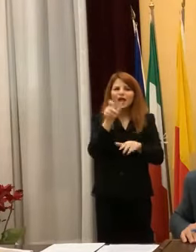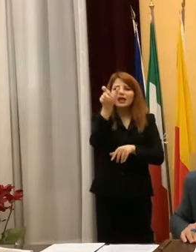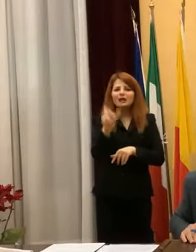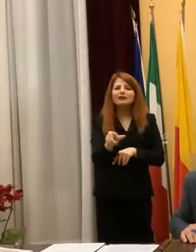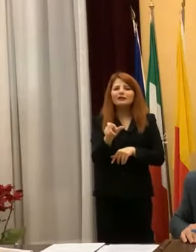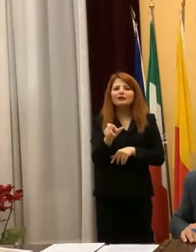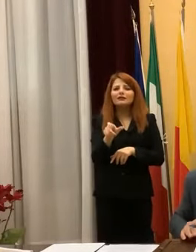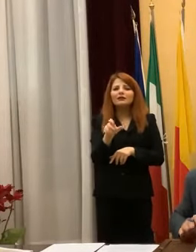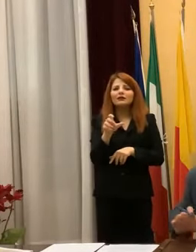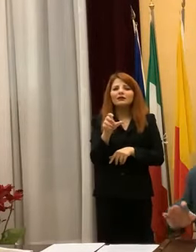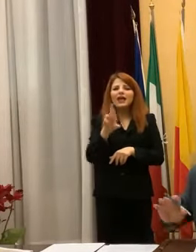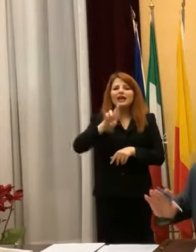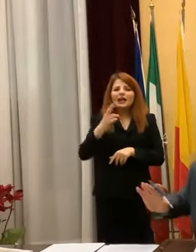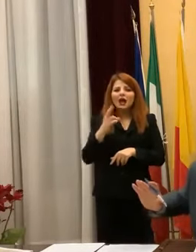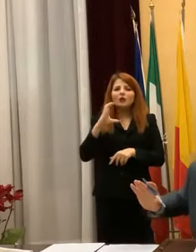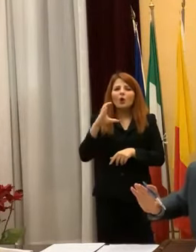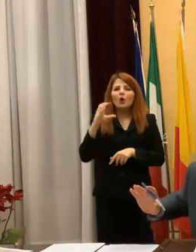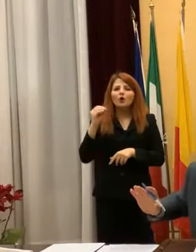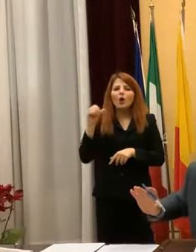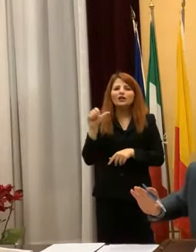Costa,